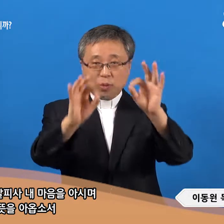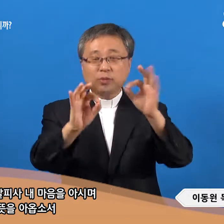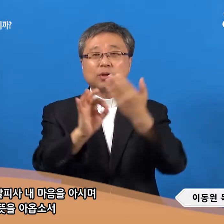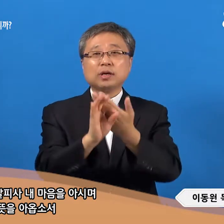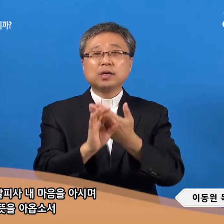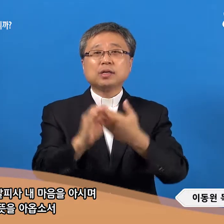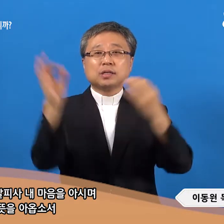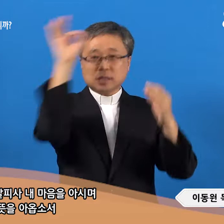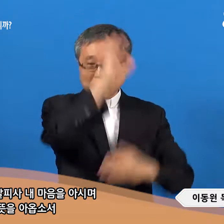살펴주옵소서,